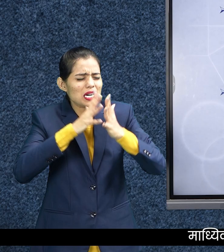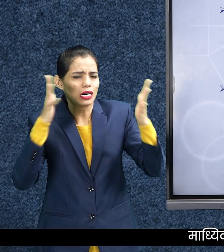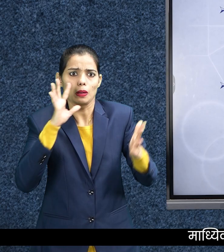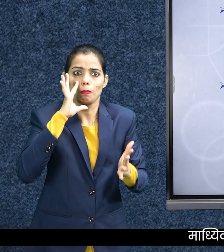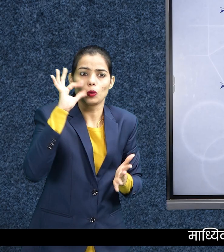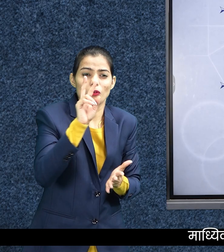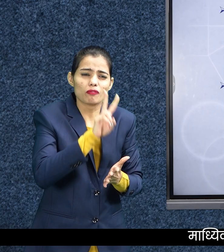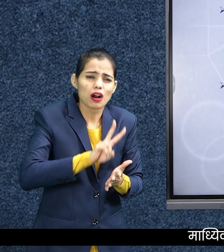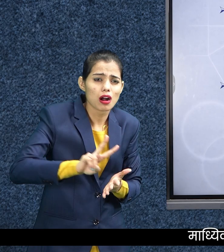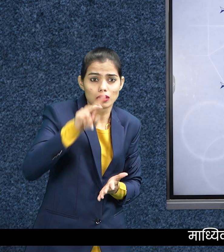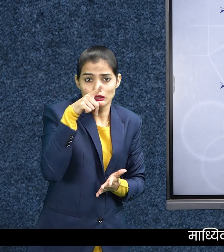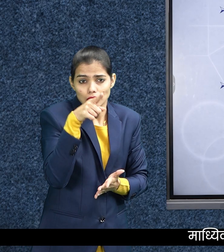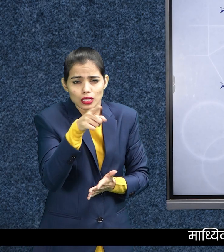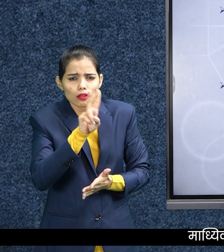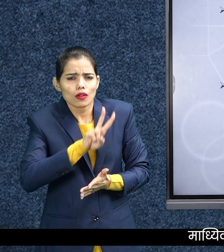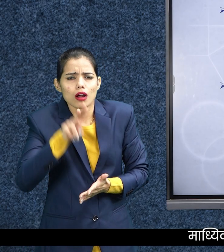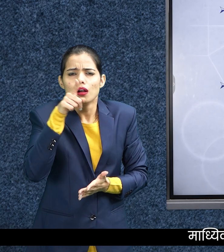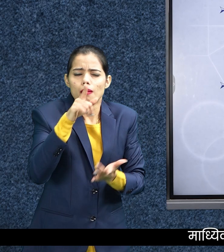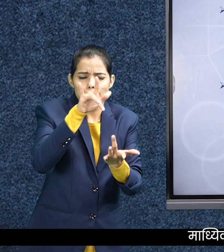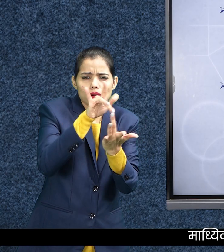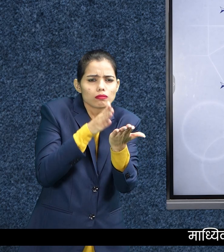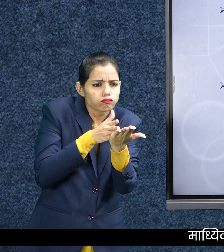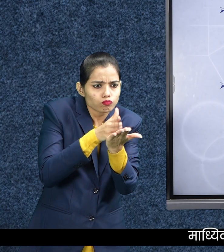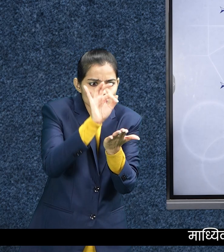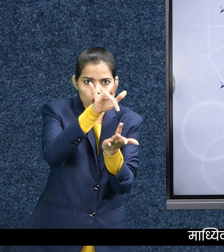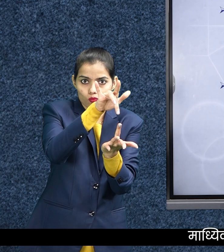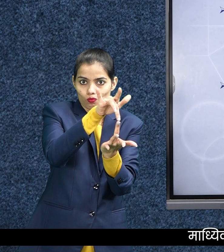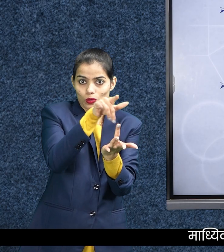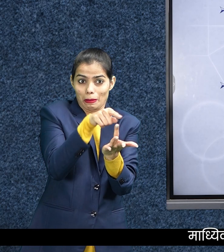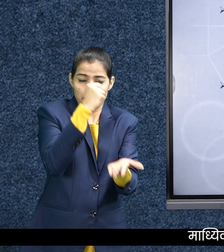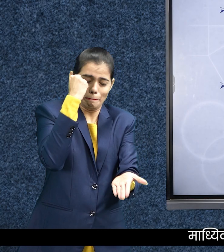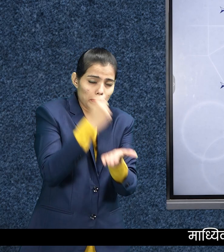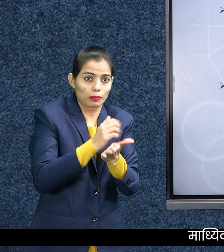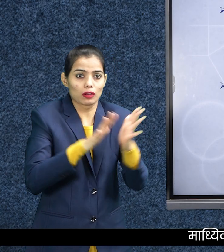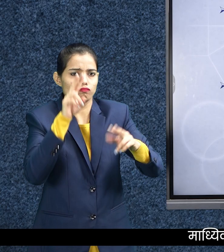माध्यिका, यह माध्यतम प्रेक्षणों का मान है।